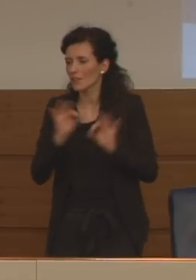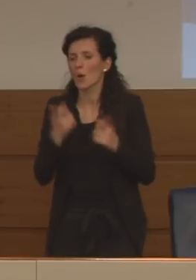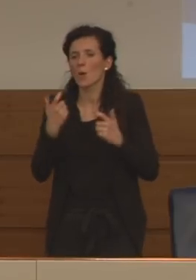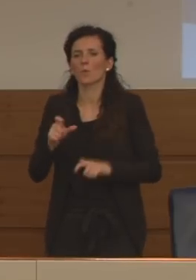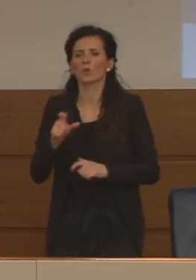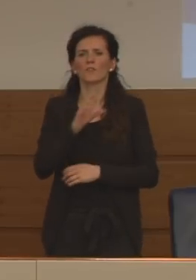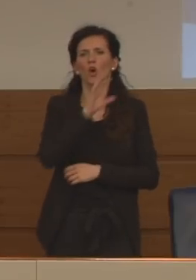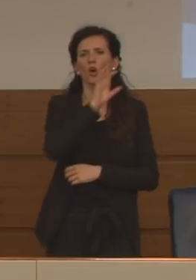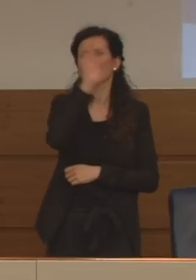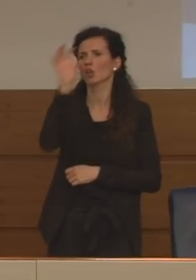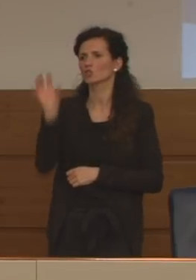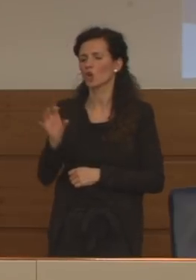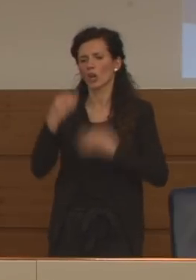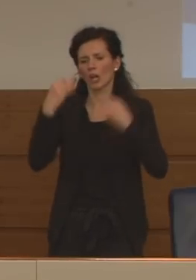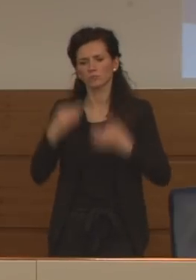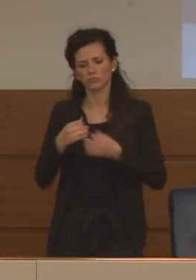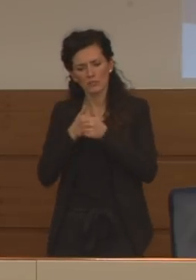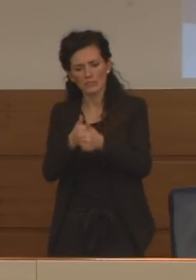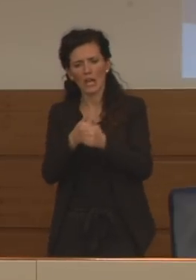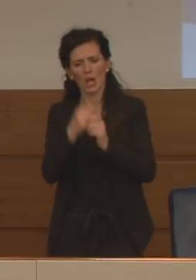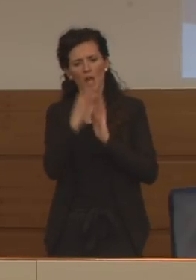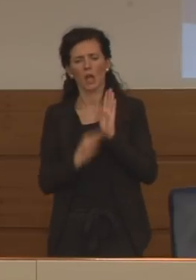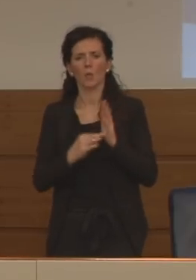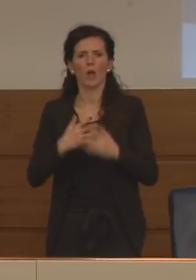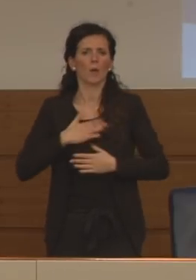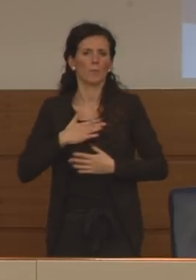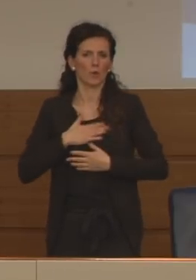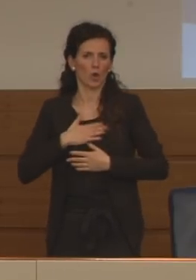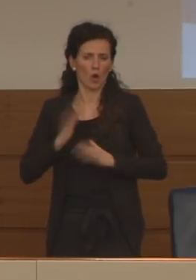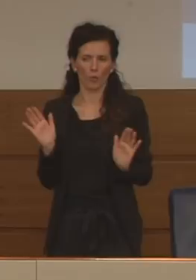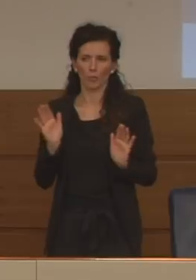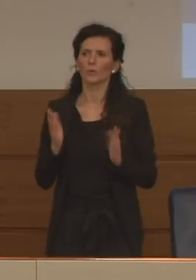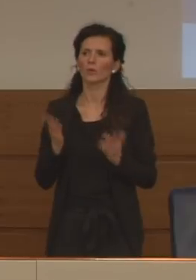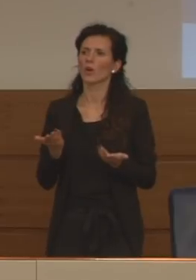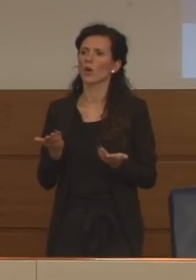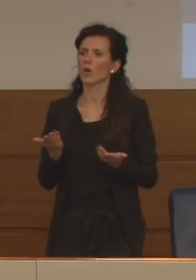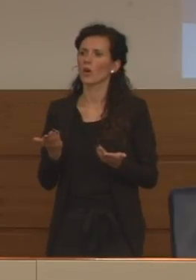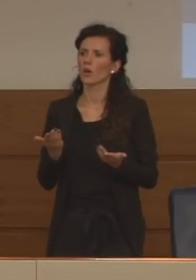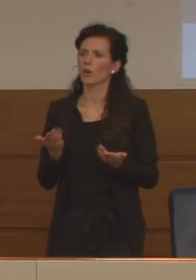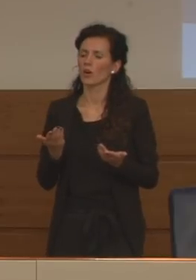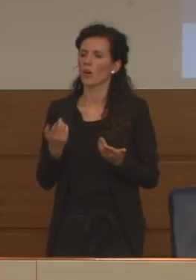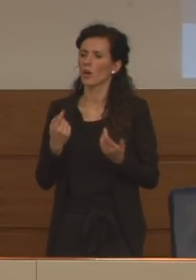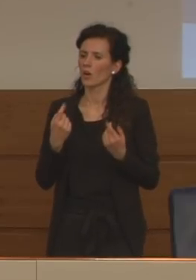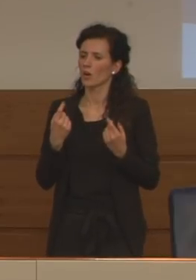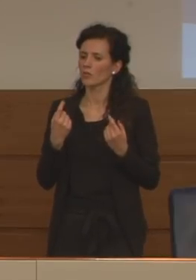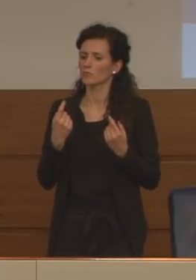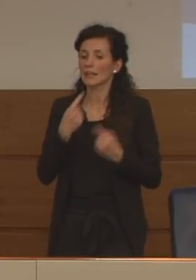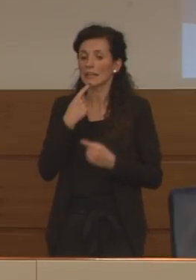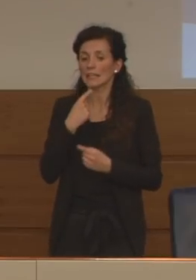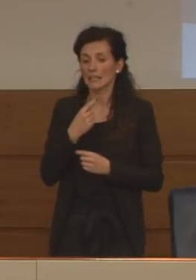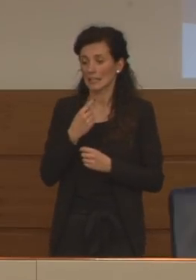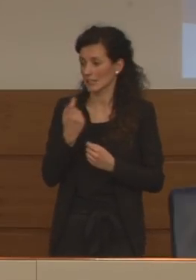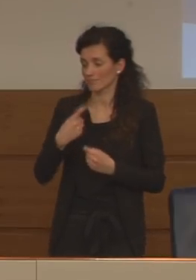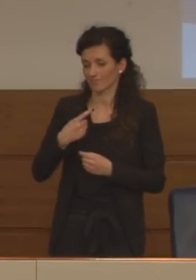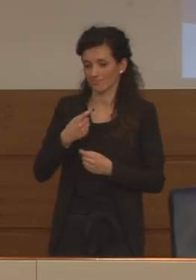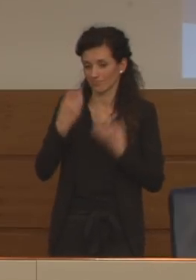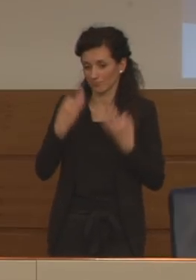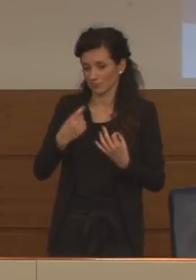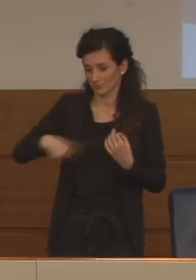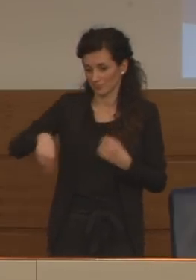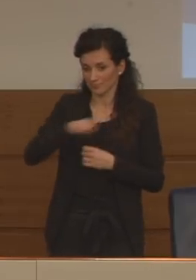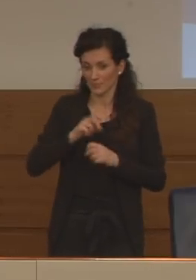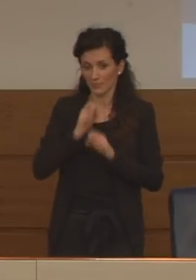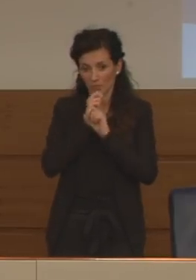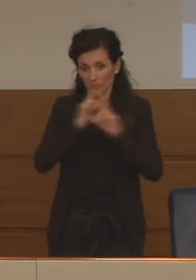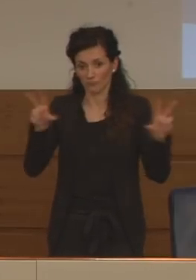conto suo e che tutto quello che viene un po previsto partendo da questi numeri poi quotidianamente viene smentito questo voi qualche